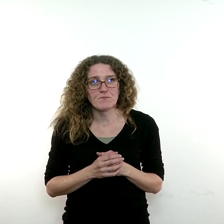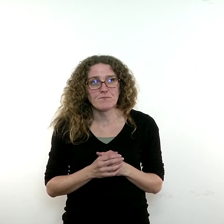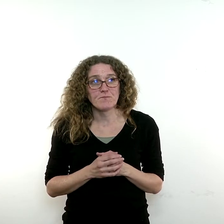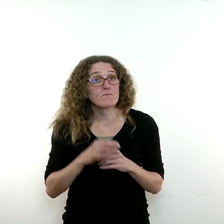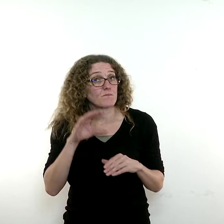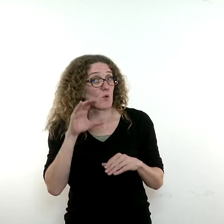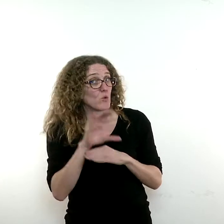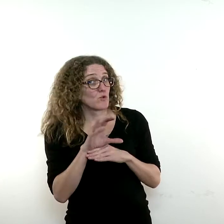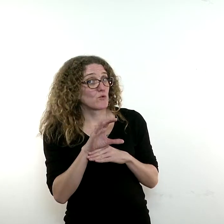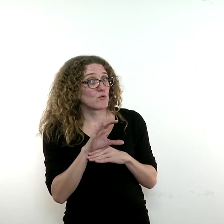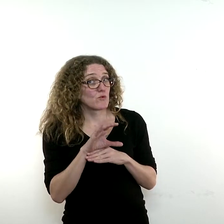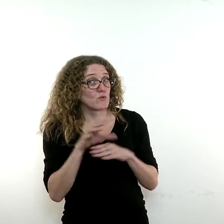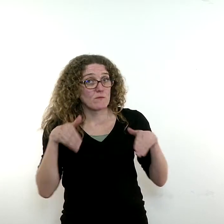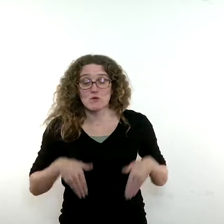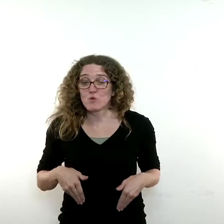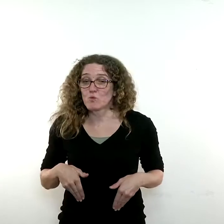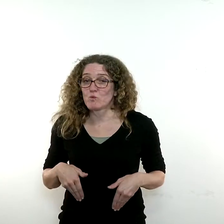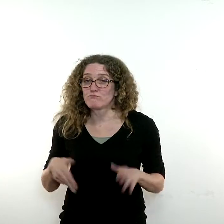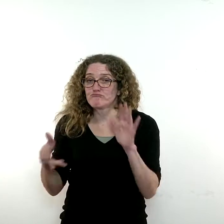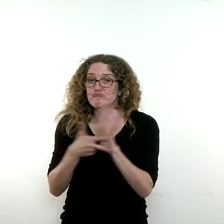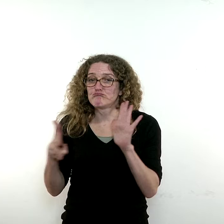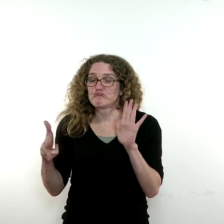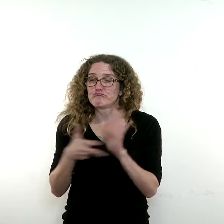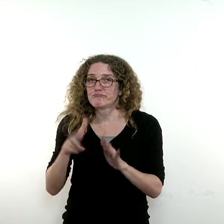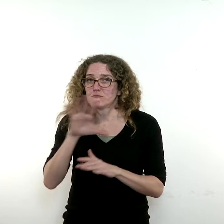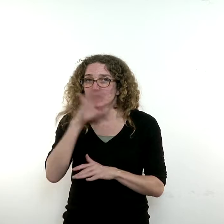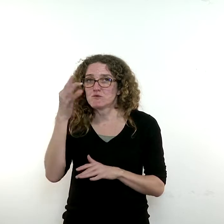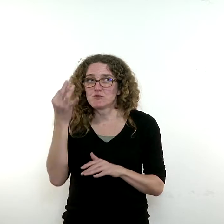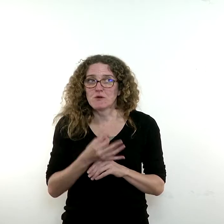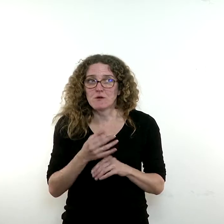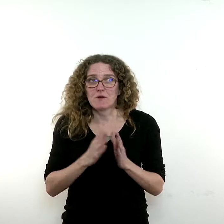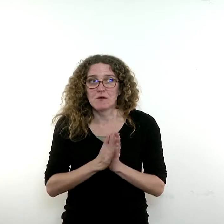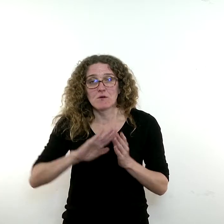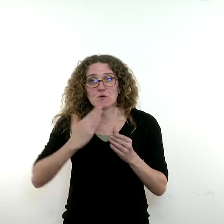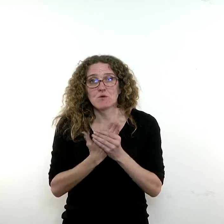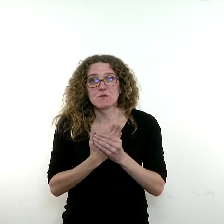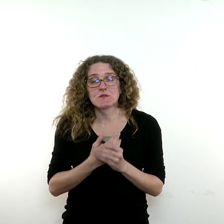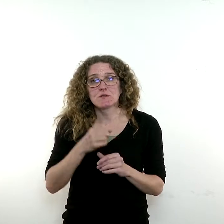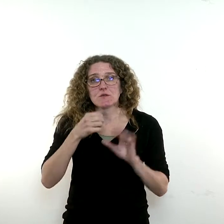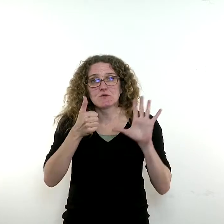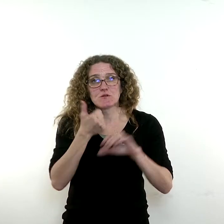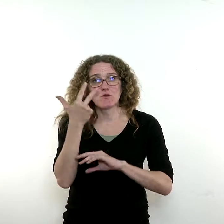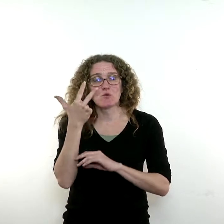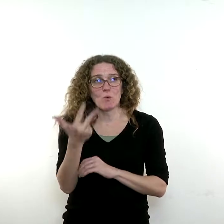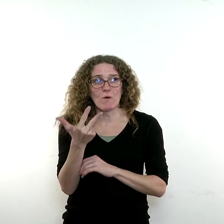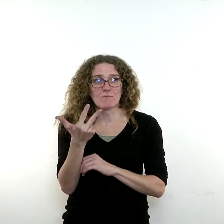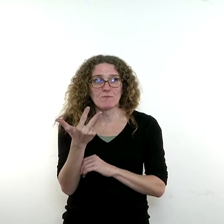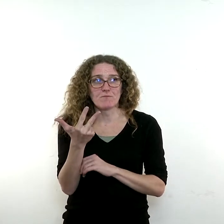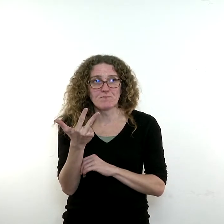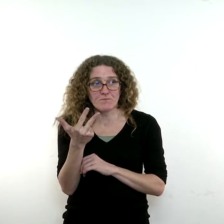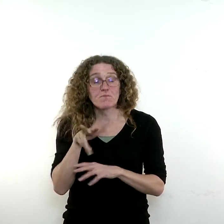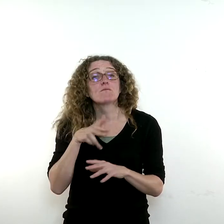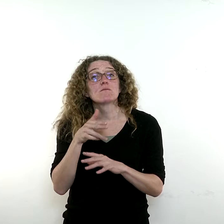Je mets aux voix. Contre? Abstention? Adopté à l'unanimité. Affaire 63, mise en œuvre d'une astreinte